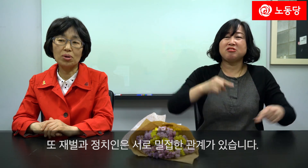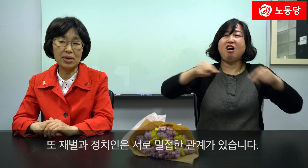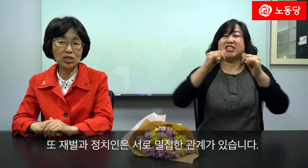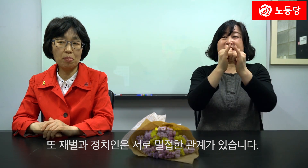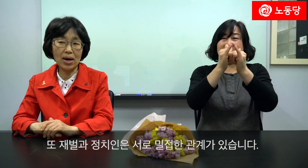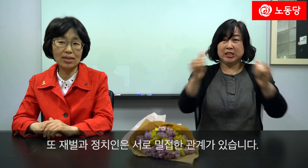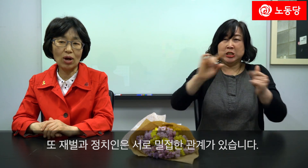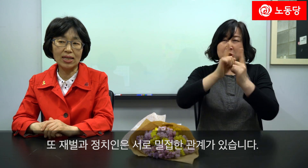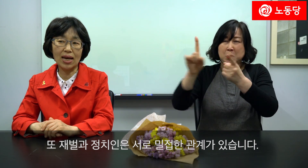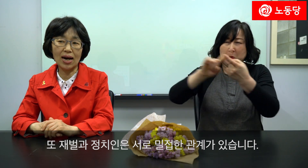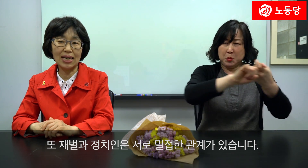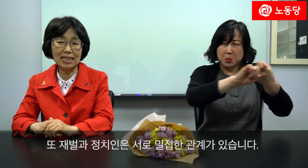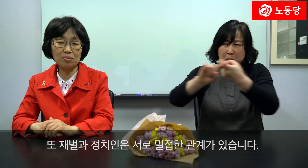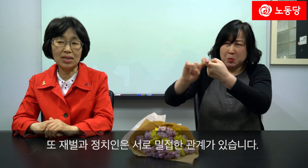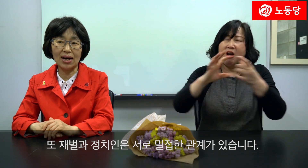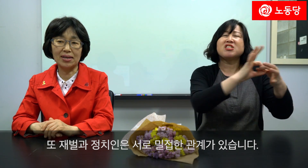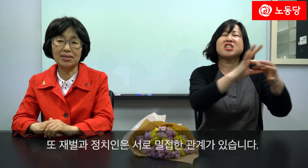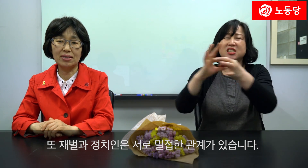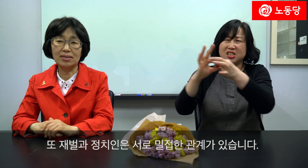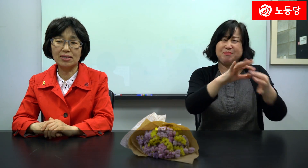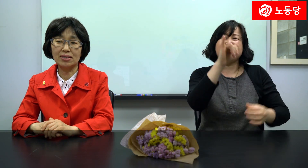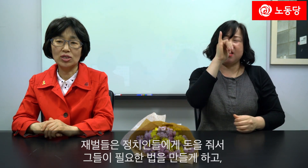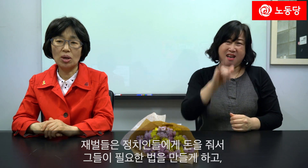서로 밀접한 관계가 있습니다.